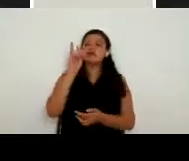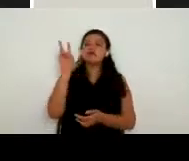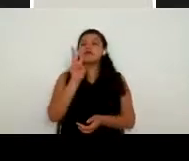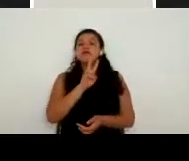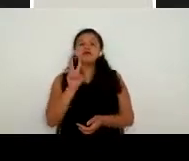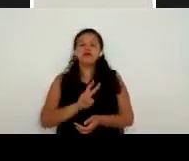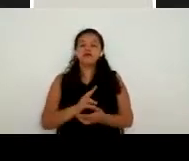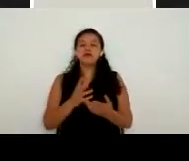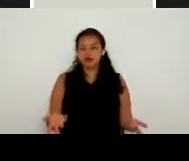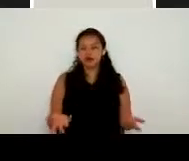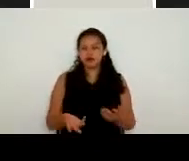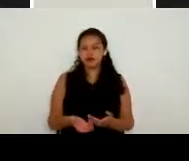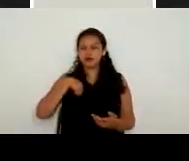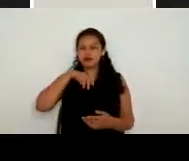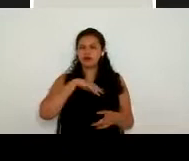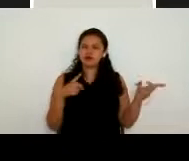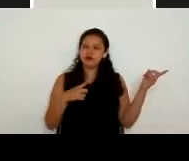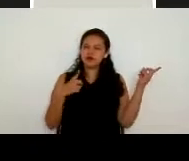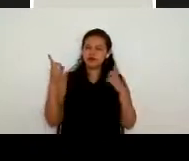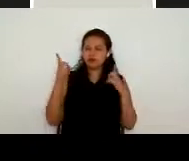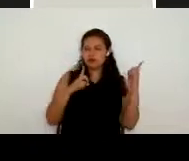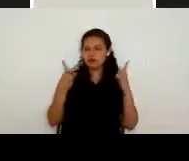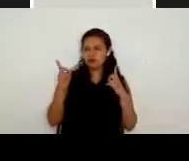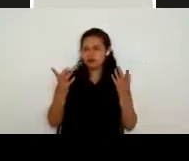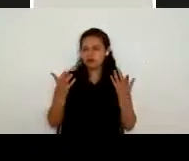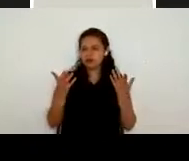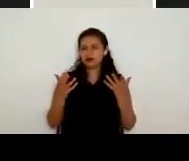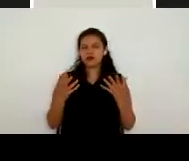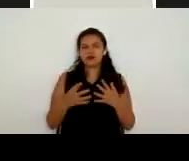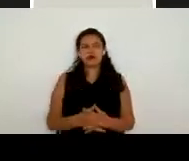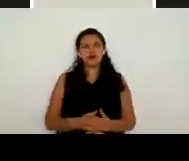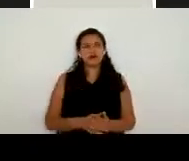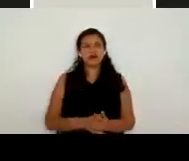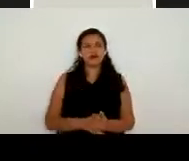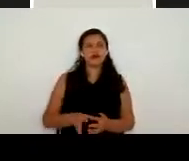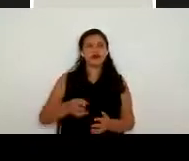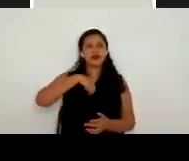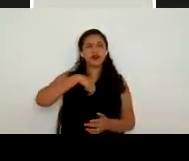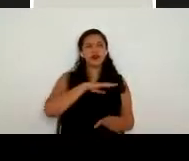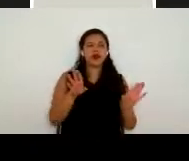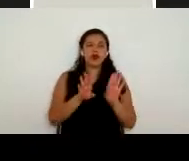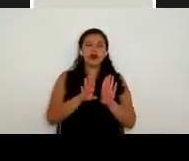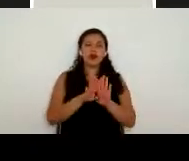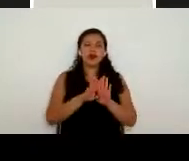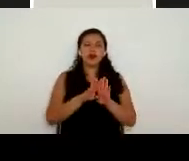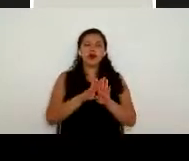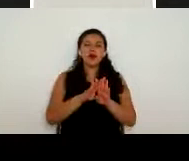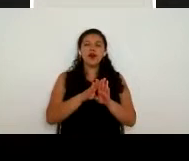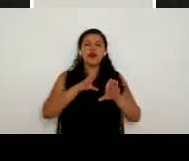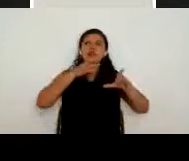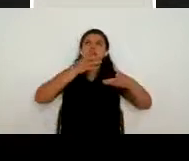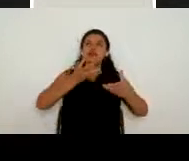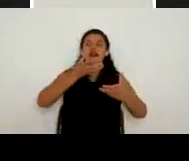estas inquietudes nos hicieron tratar de ir buscando algunos elementos de